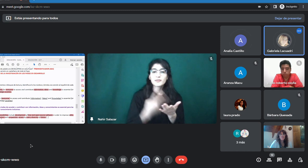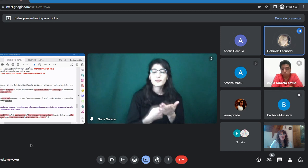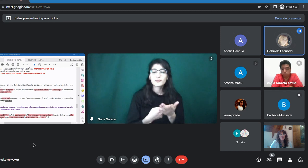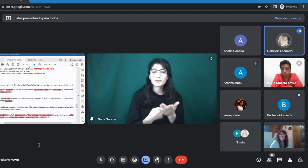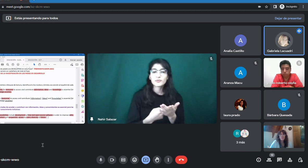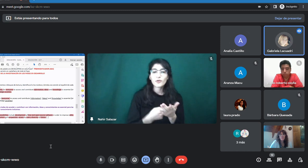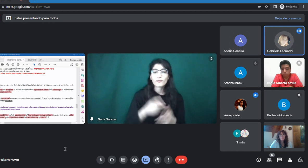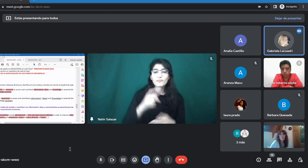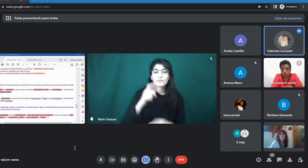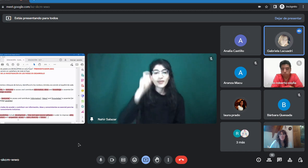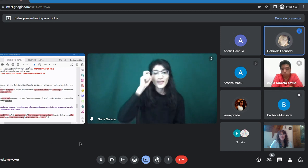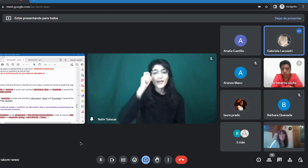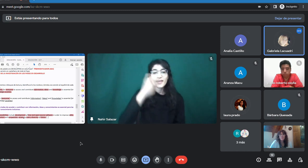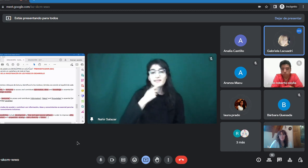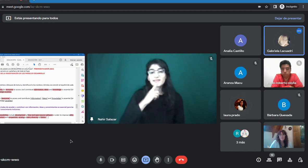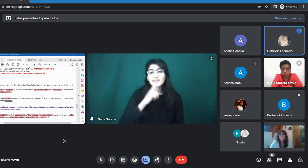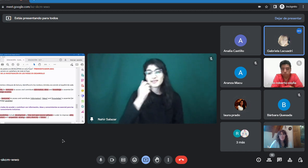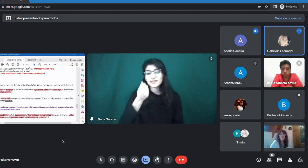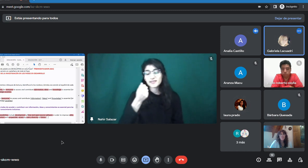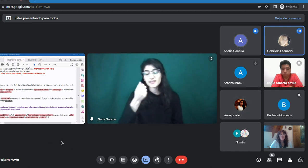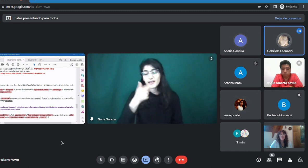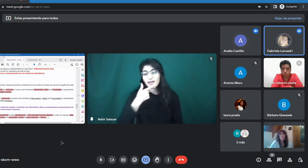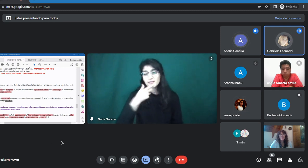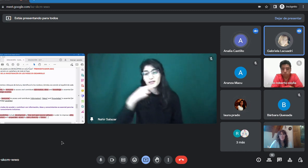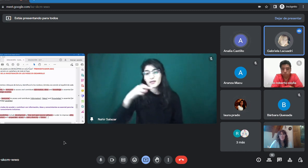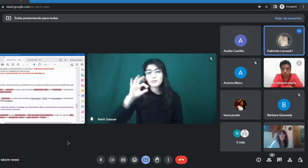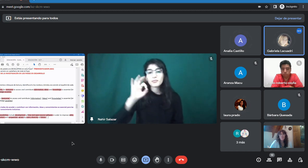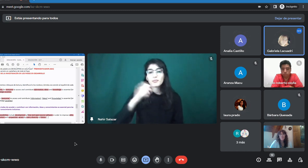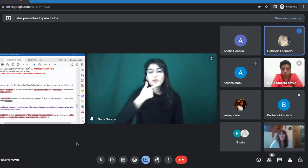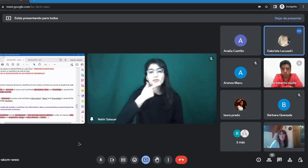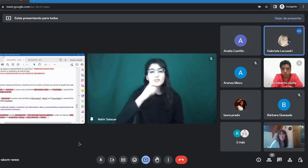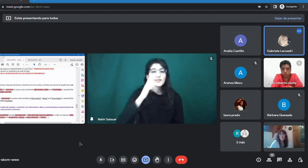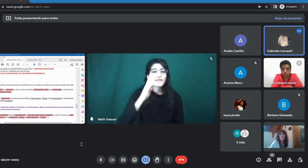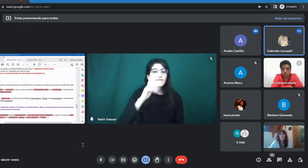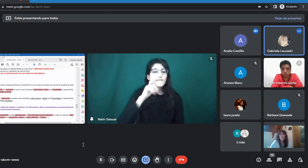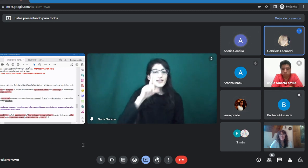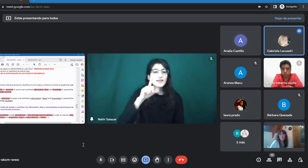Estas posibilidades incluyen